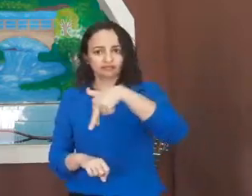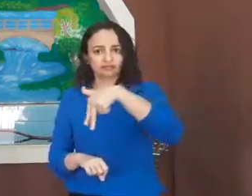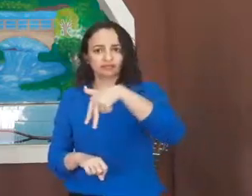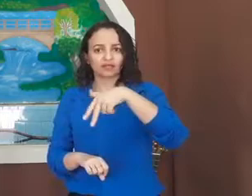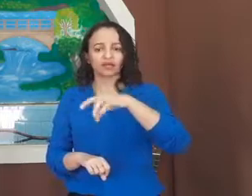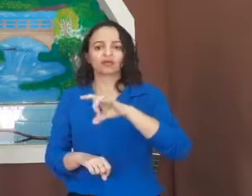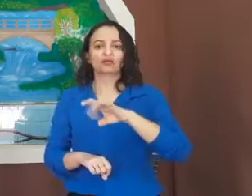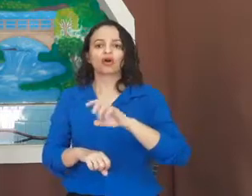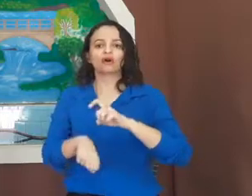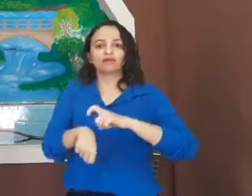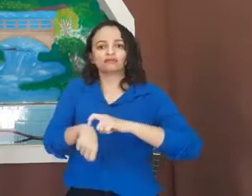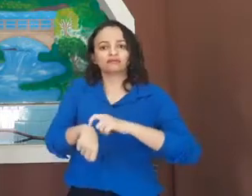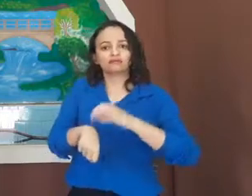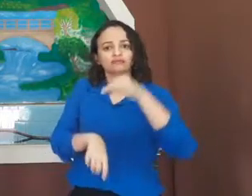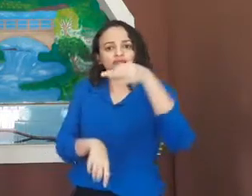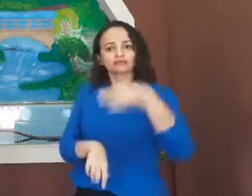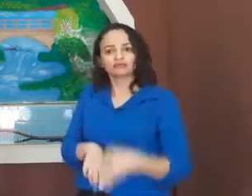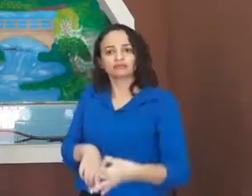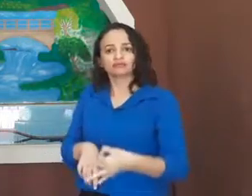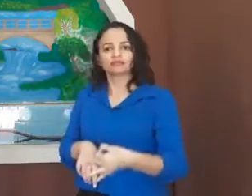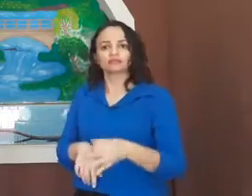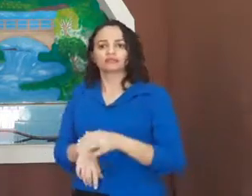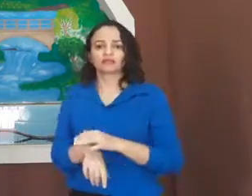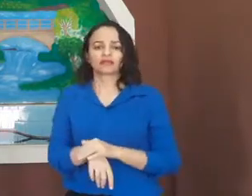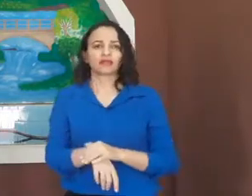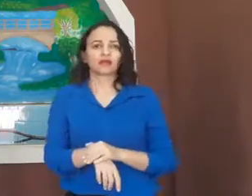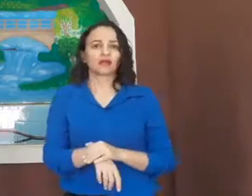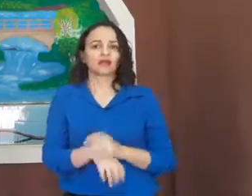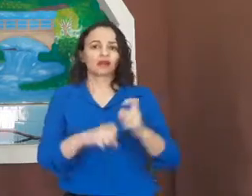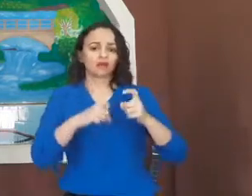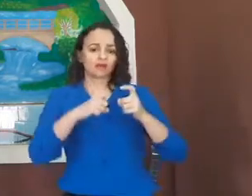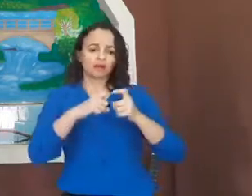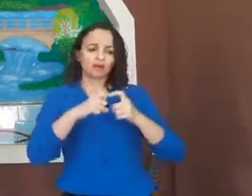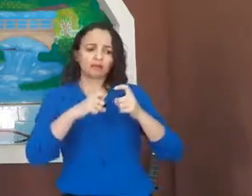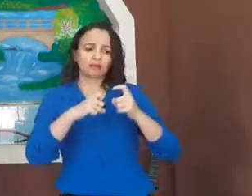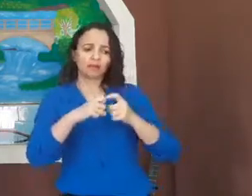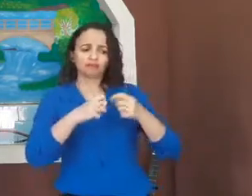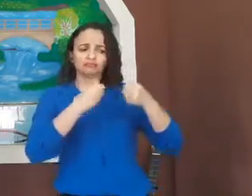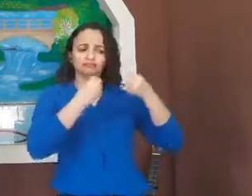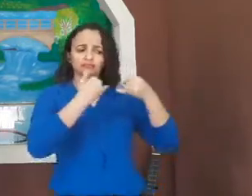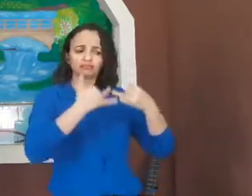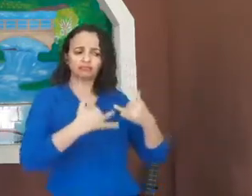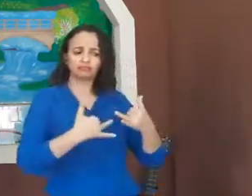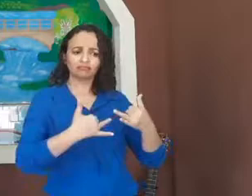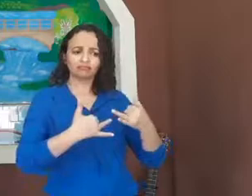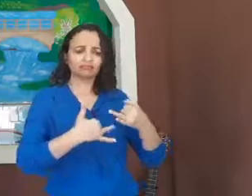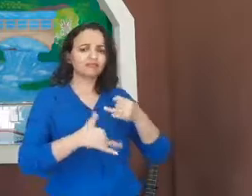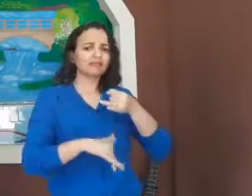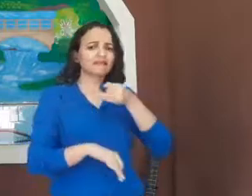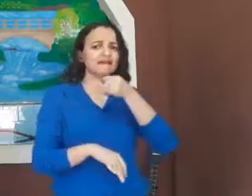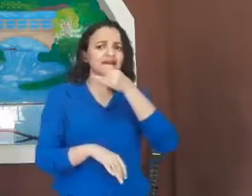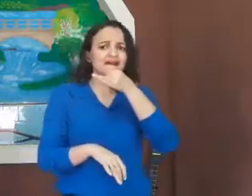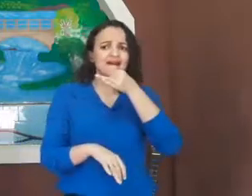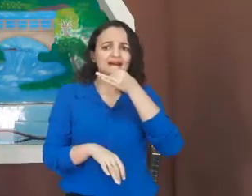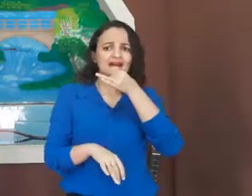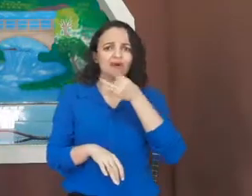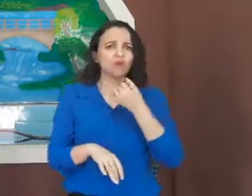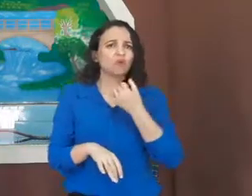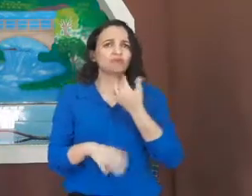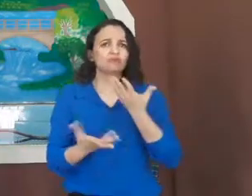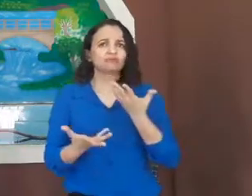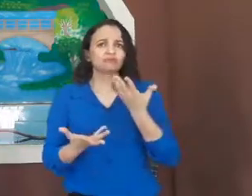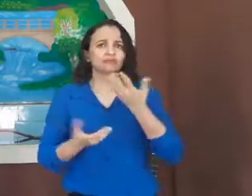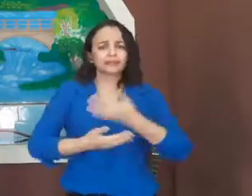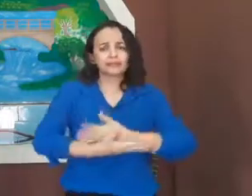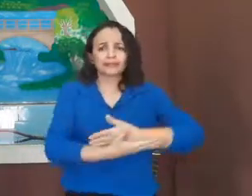colocar antes. Os pediatras aconselham a não usar nas crianças, os